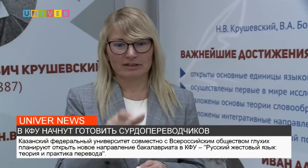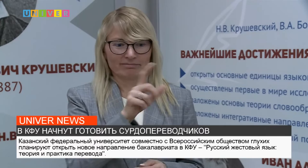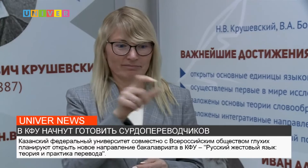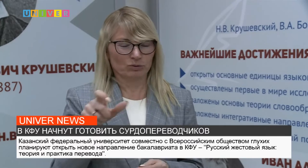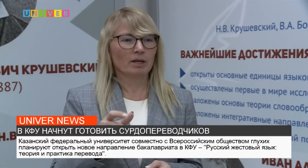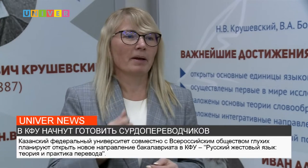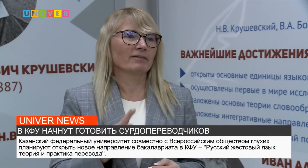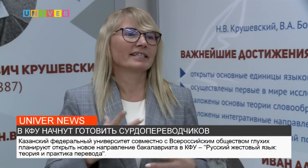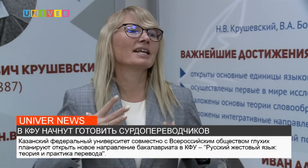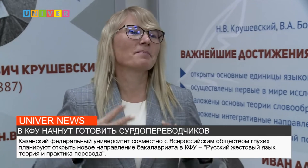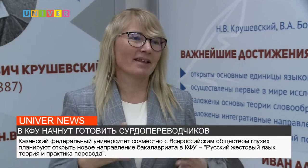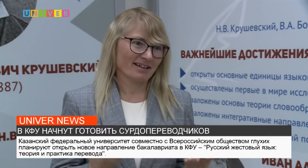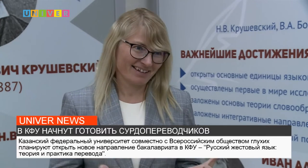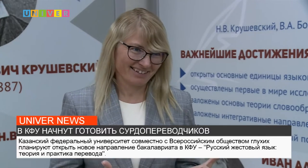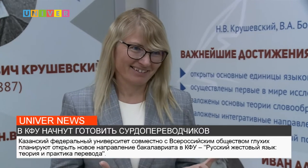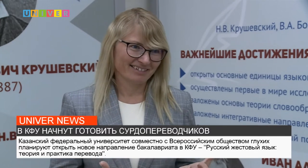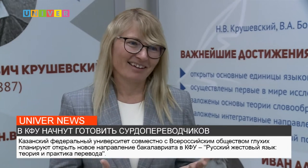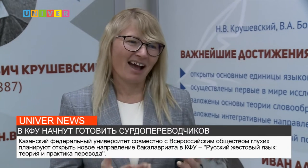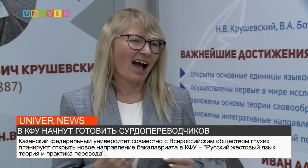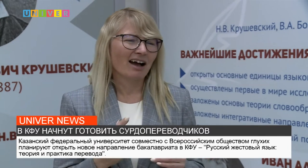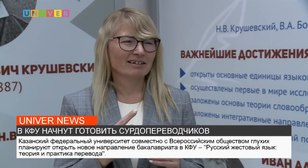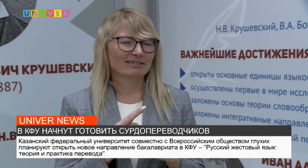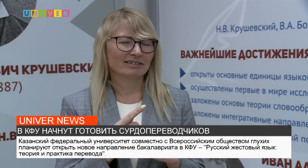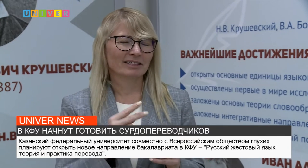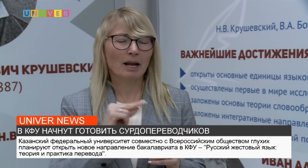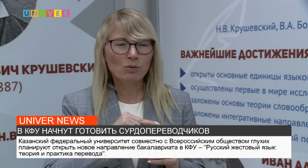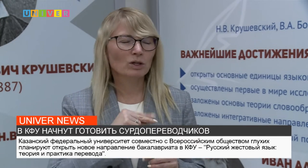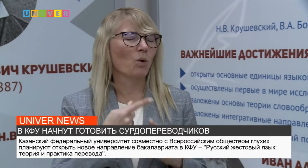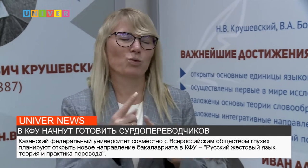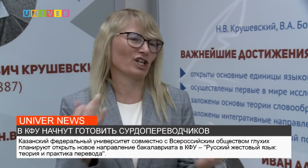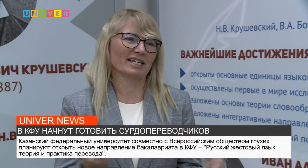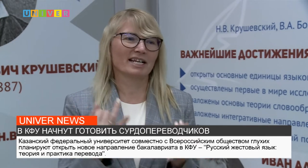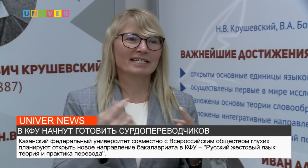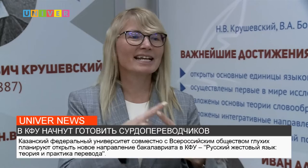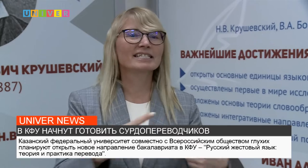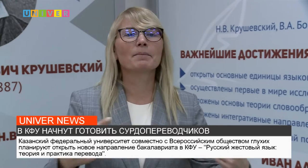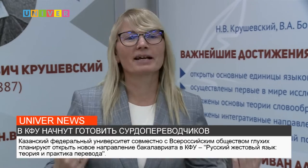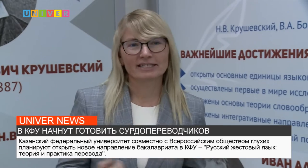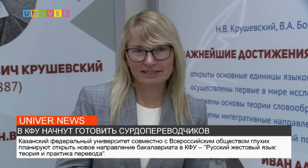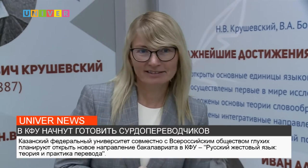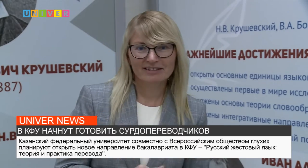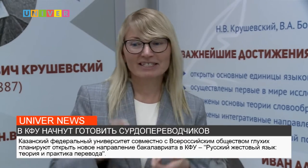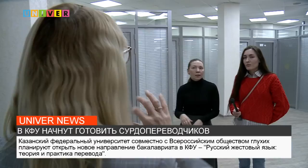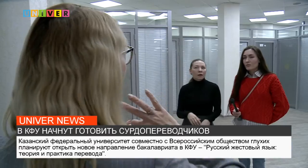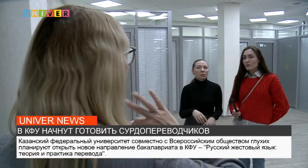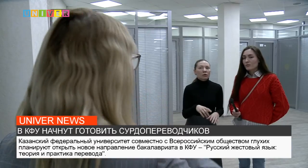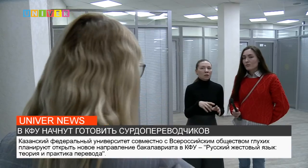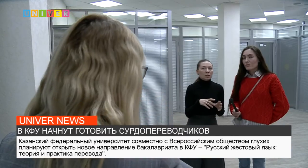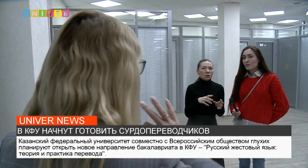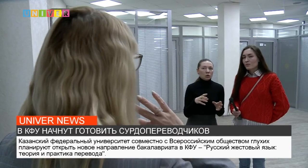человека появится терпение. А работа очень интересная, разнообразная, зависит от